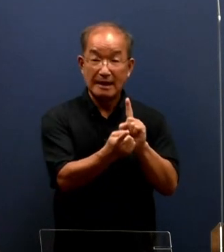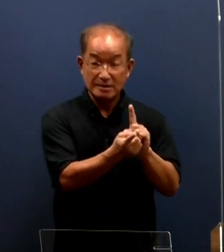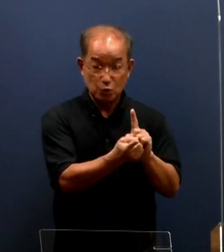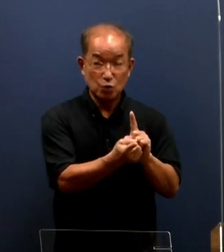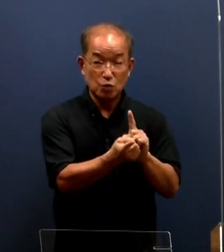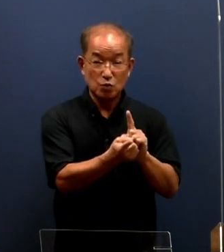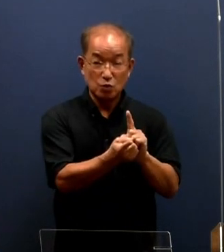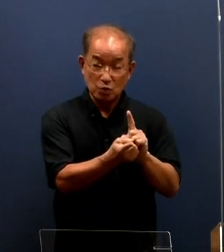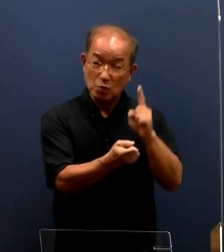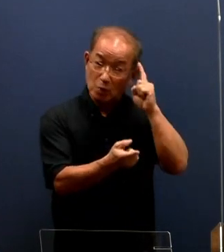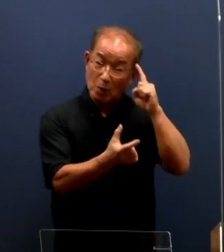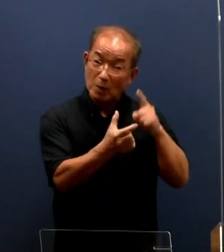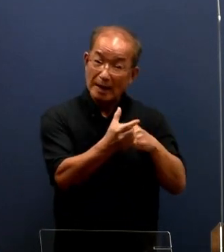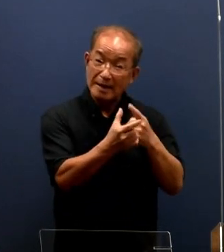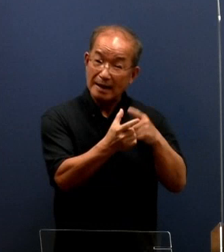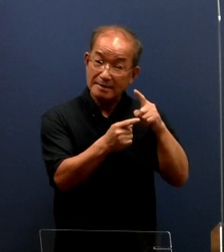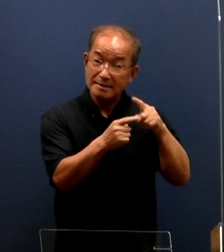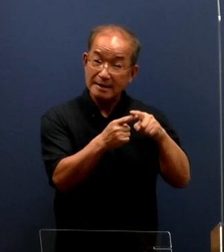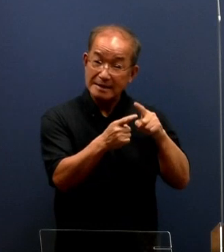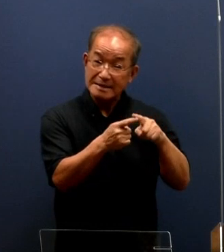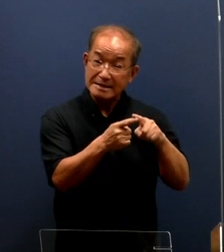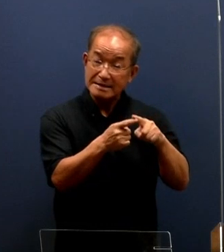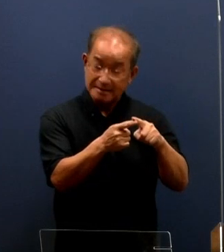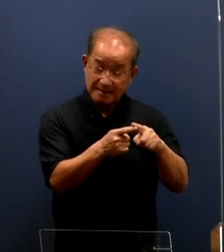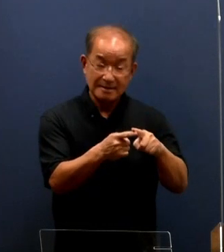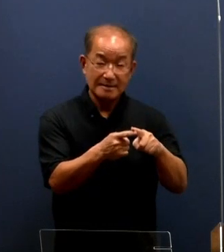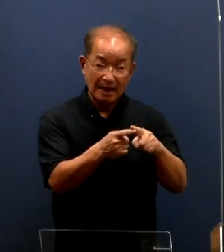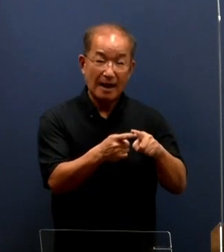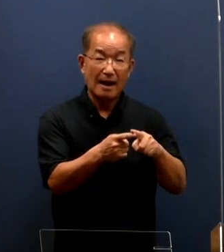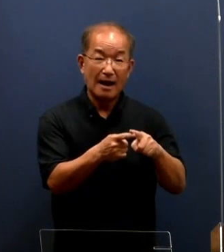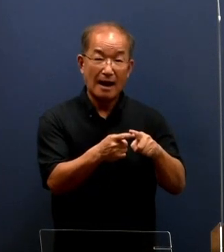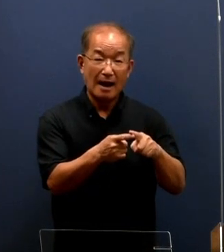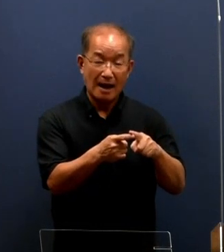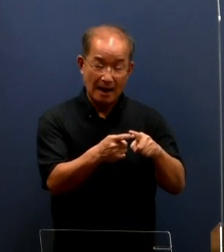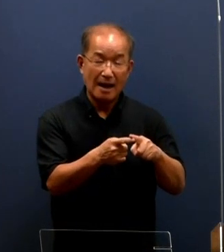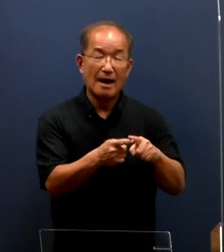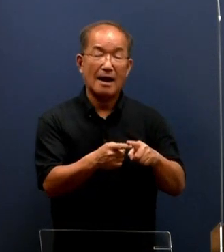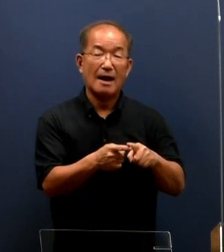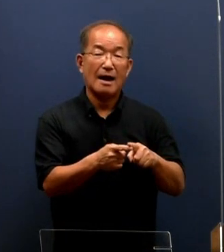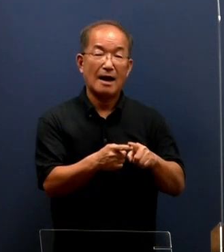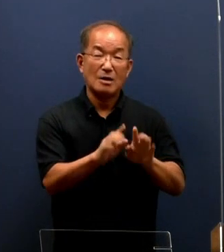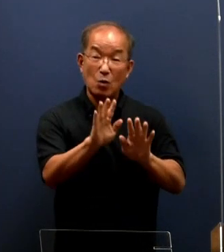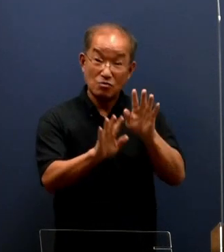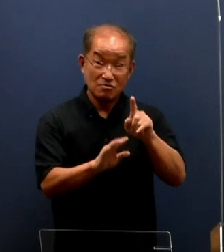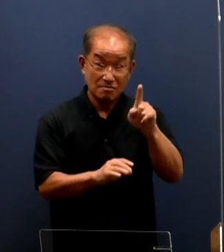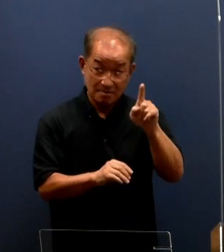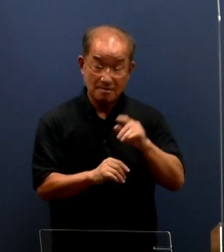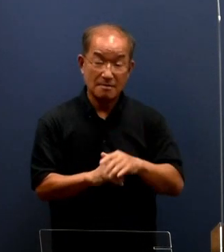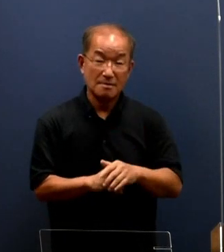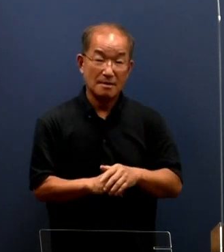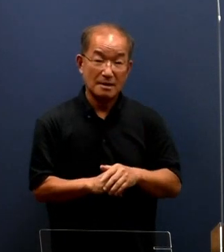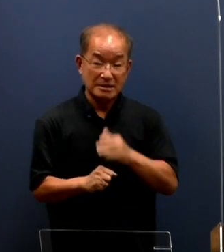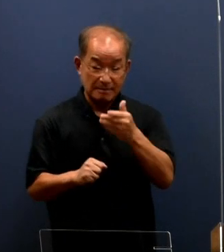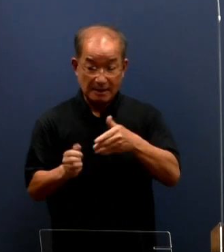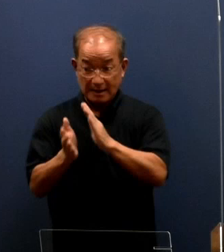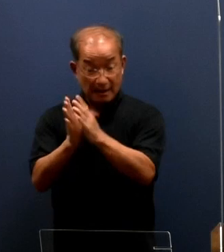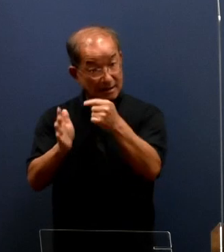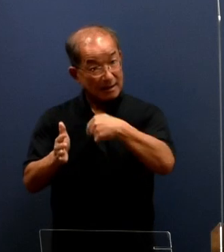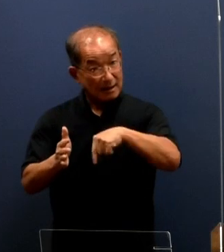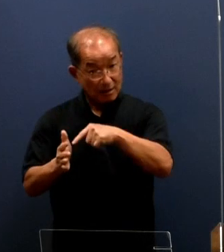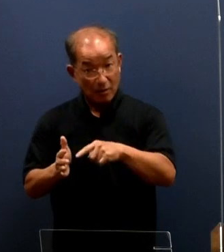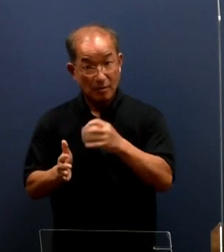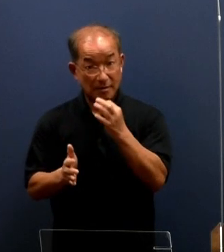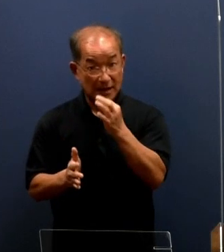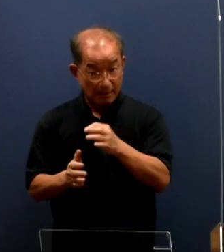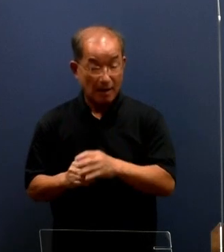楽観的すぎるのではないかという認識は、これは評価でありますけど、島根県の中を見れば